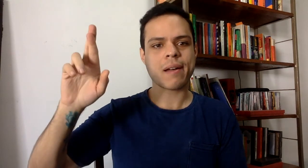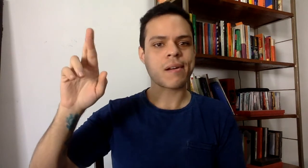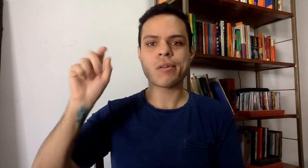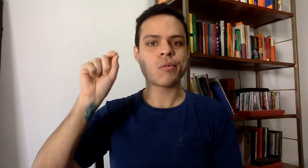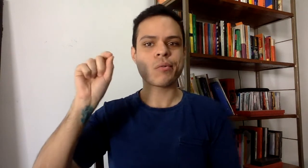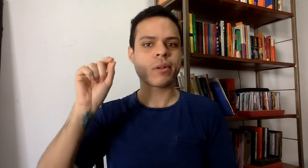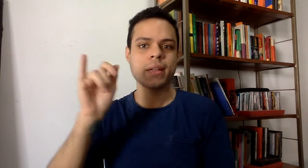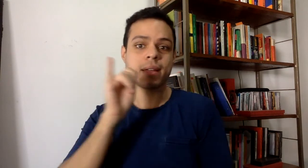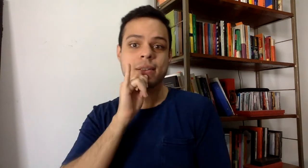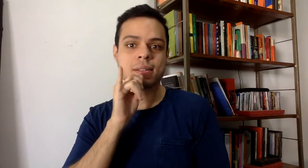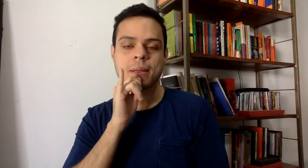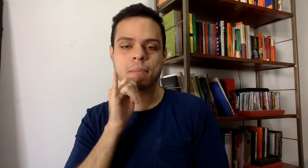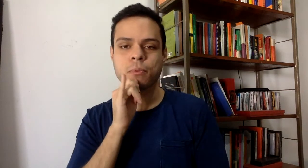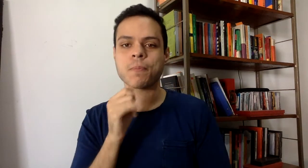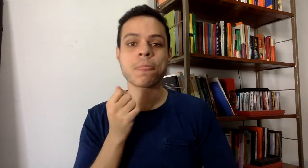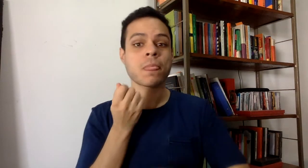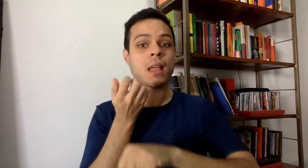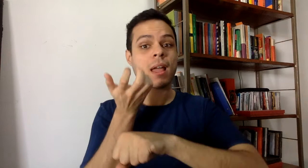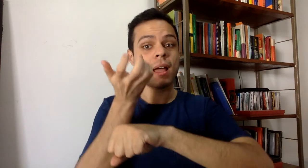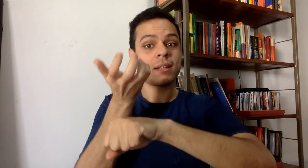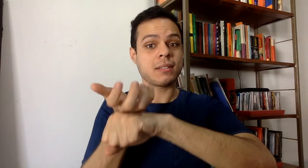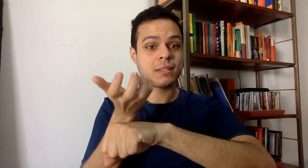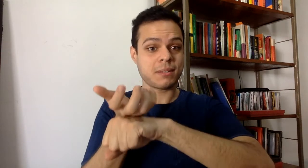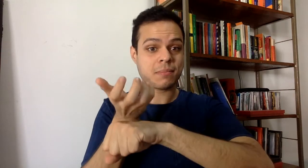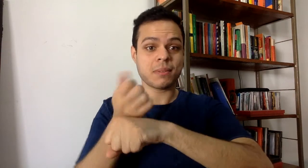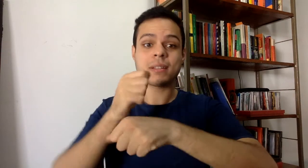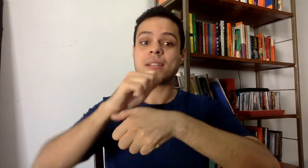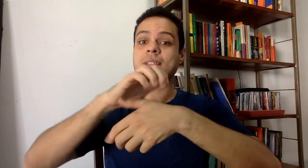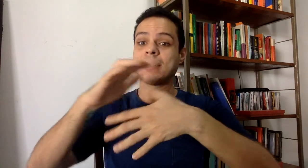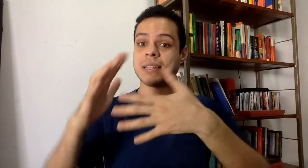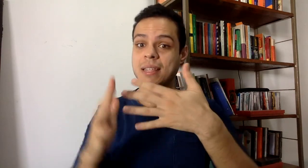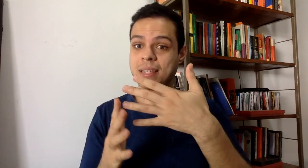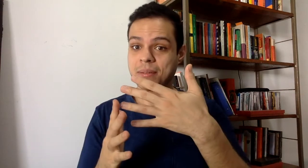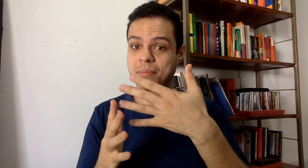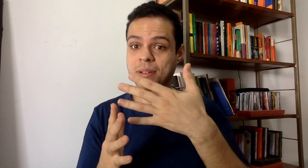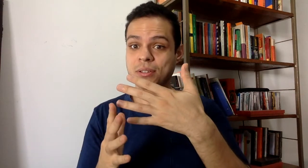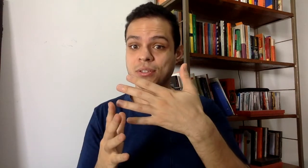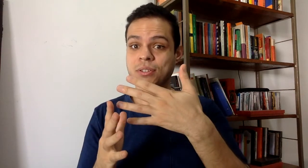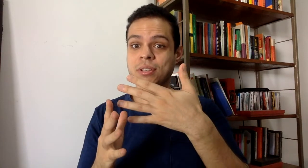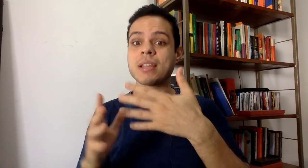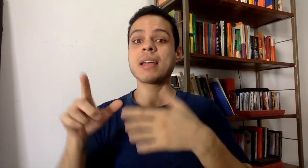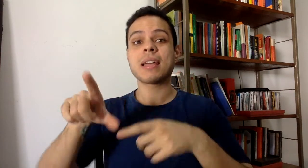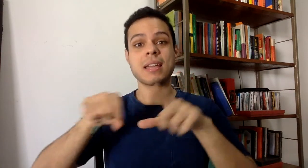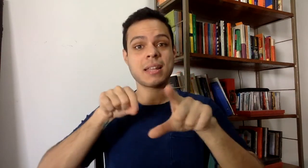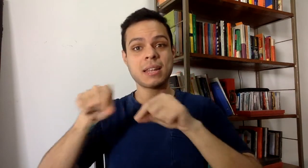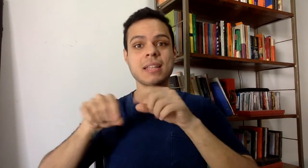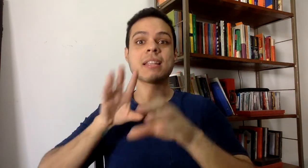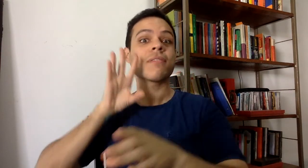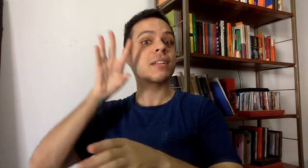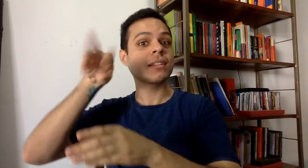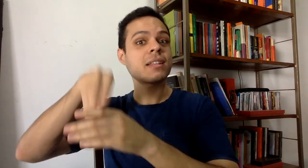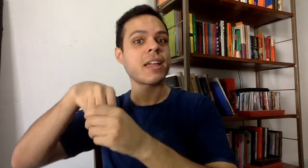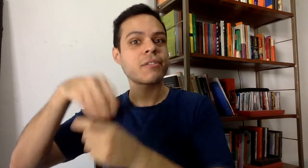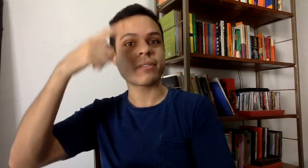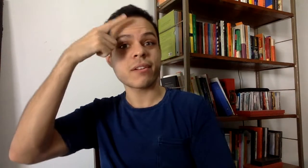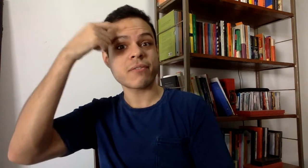regulamenta, por exemplo, a questão da disciplina de Libras como